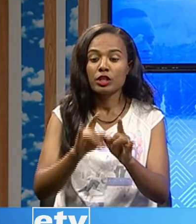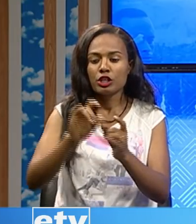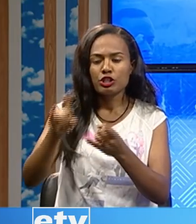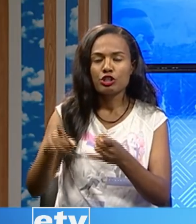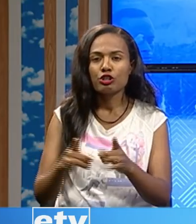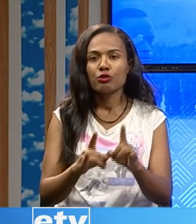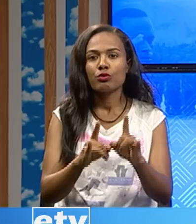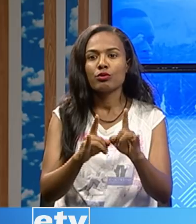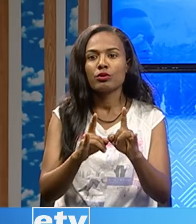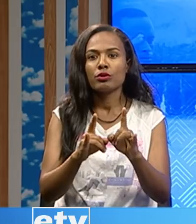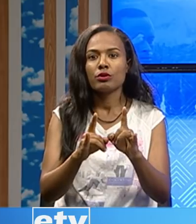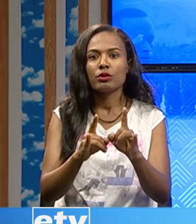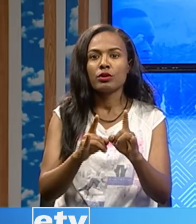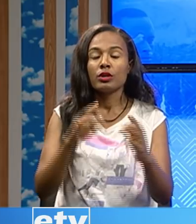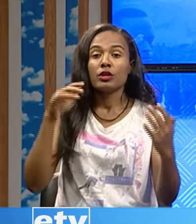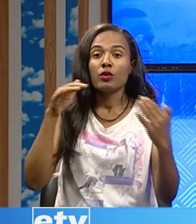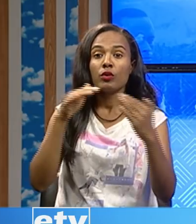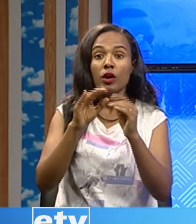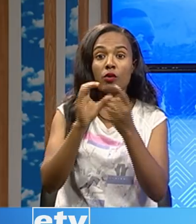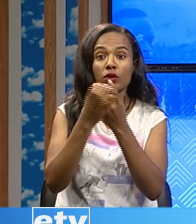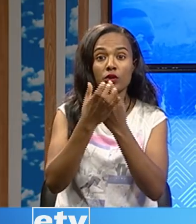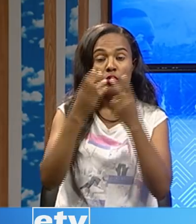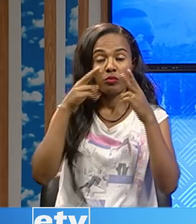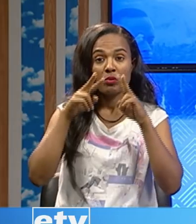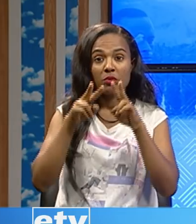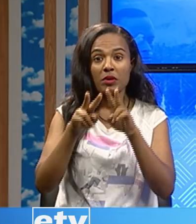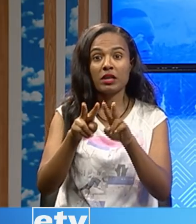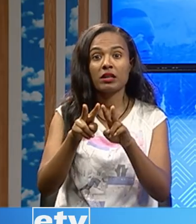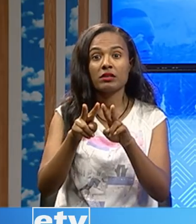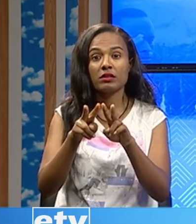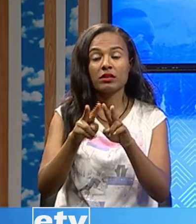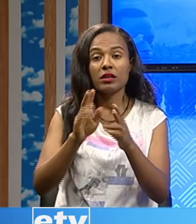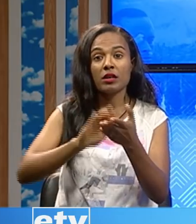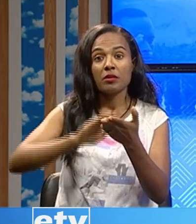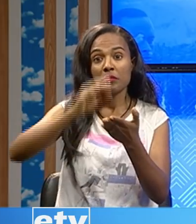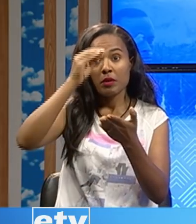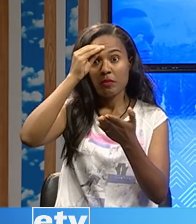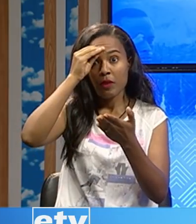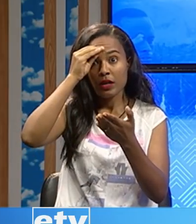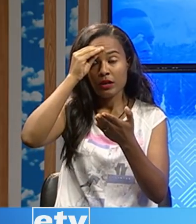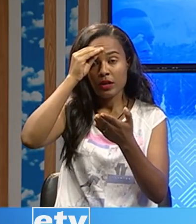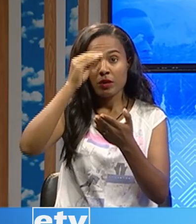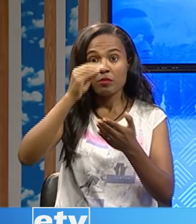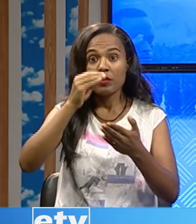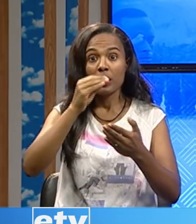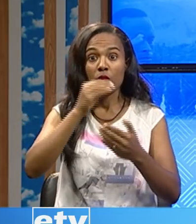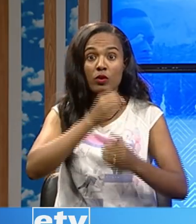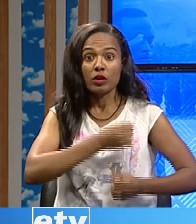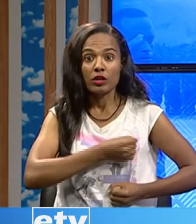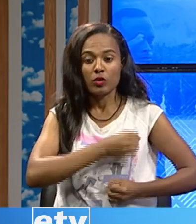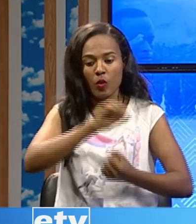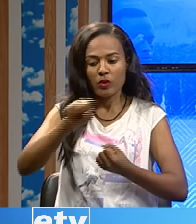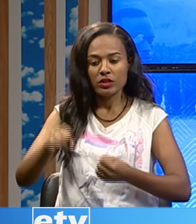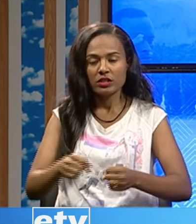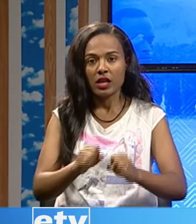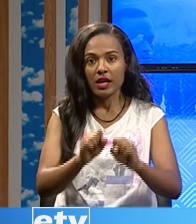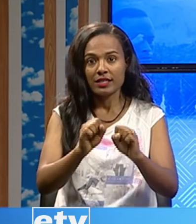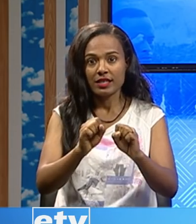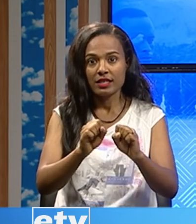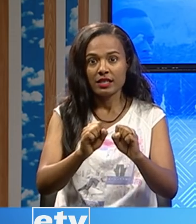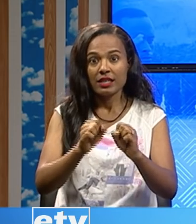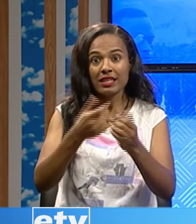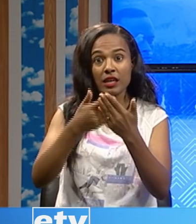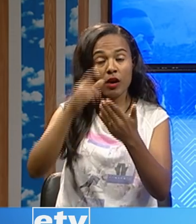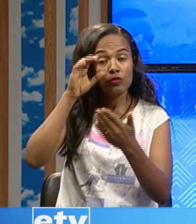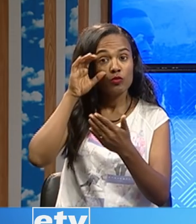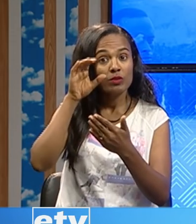ስልቱን የውጊያ ባህሪውን በሚመለከት መማር በሚሊተሪ ሳይንስ ቱ ኖ ዩር ኢነሚ ዩ